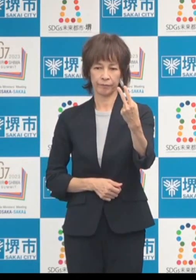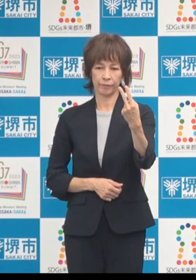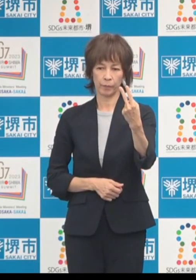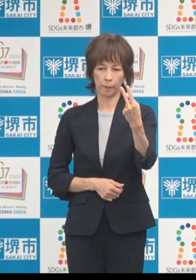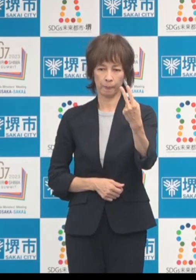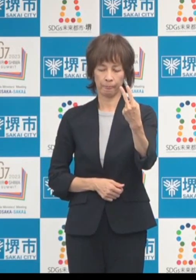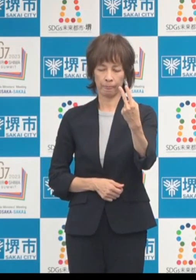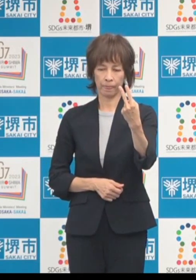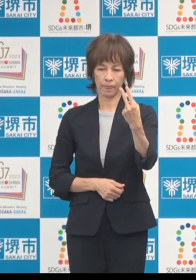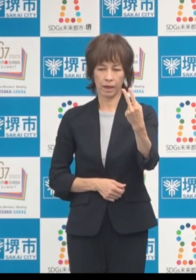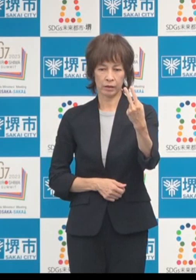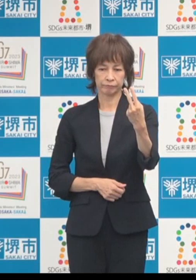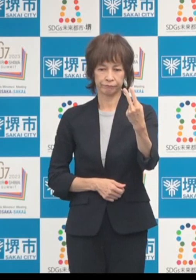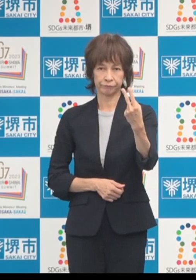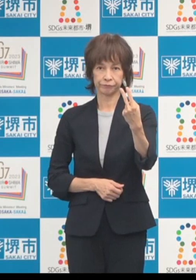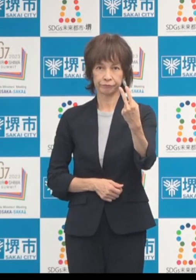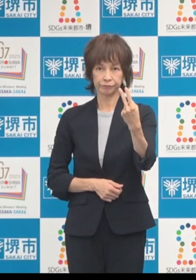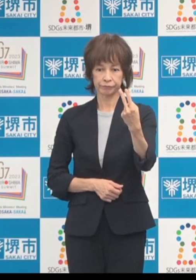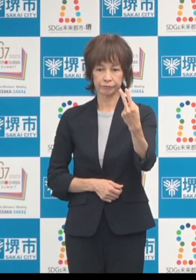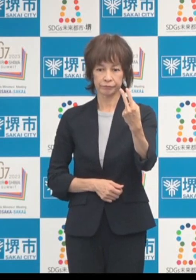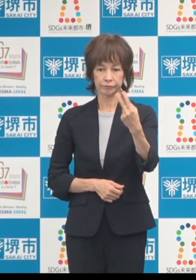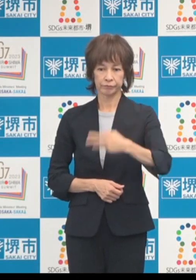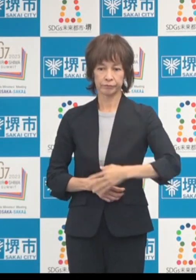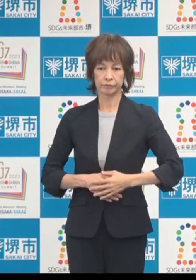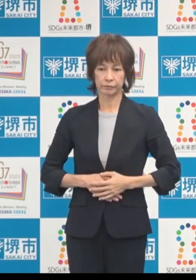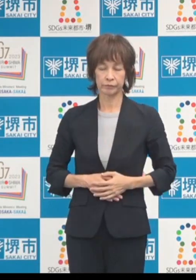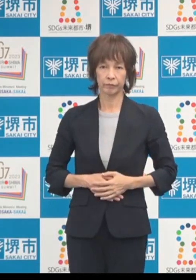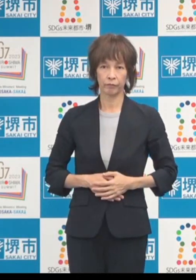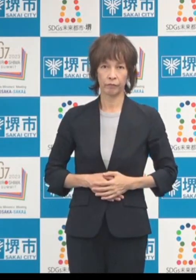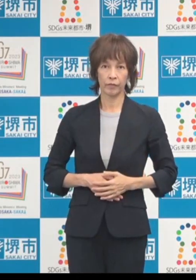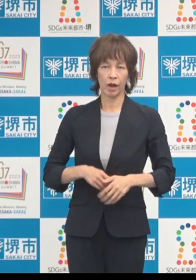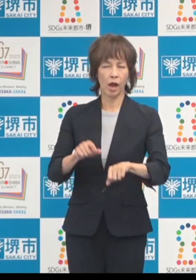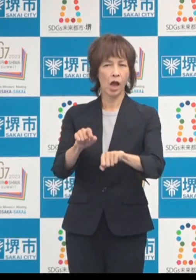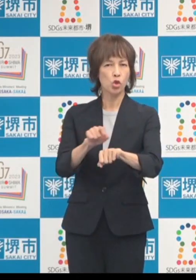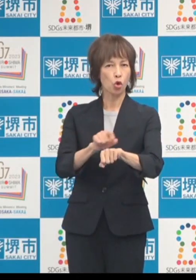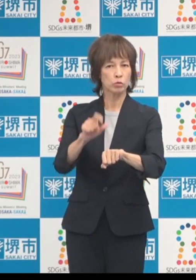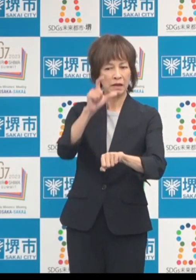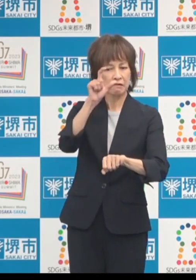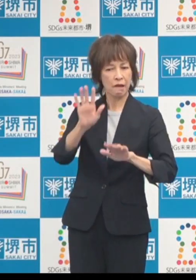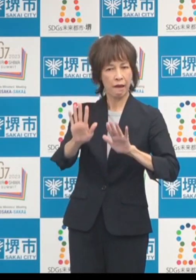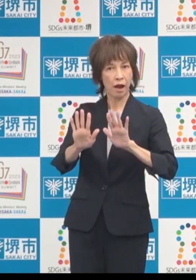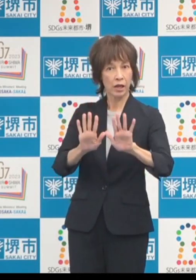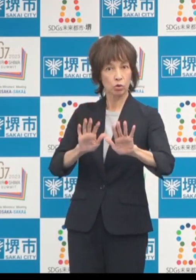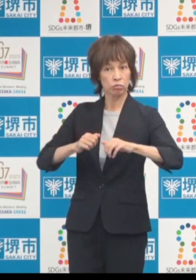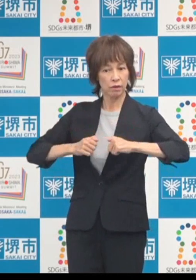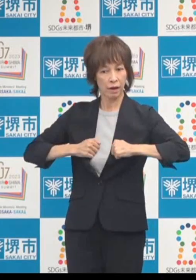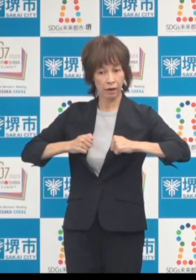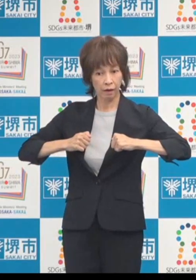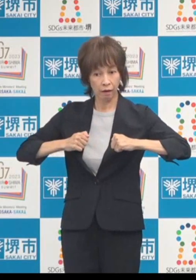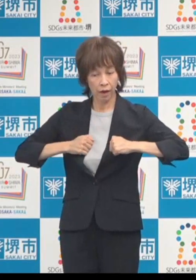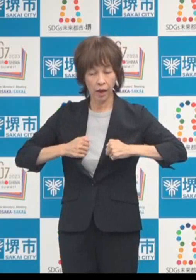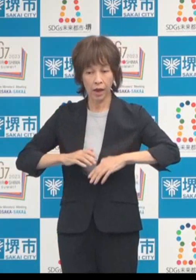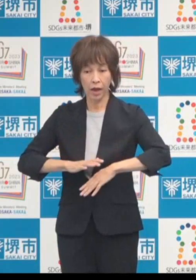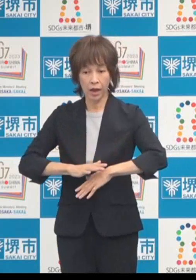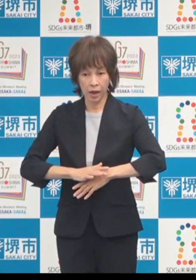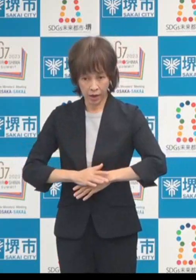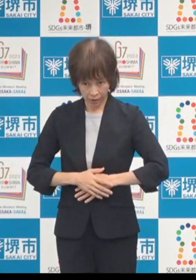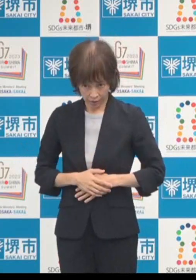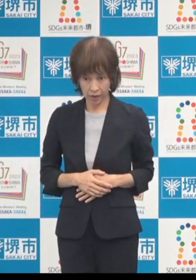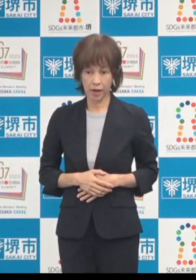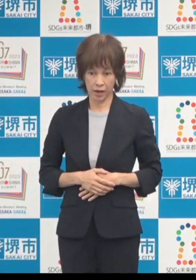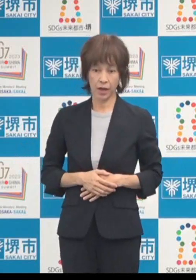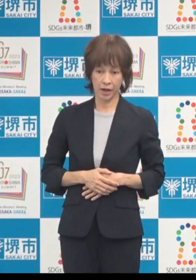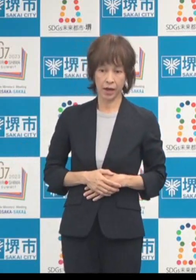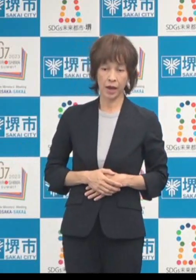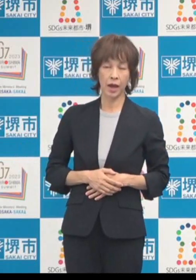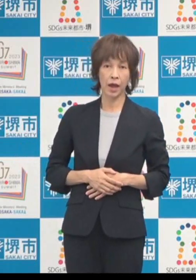い、まずは堺市特別警戒訓練としまして、会合開催に